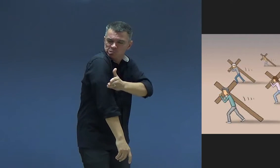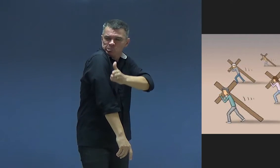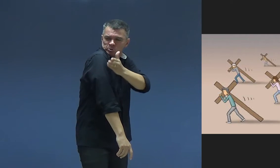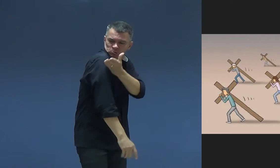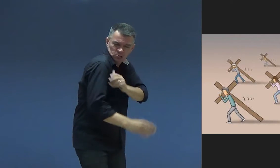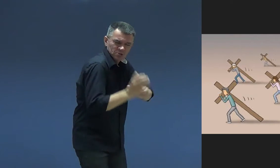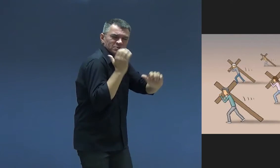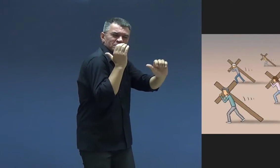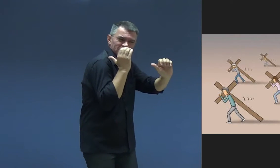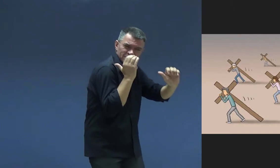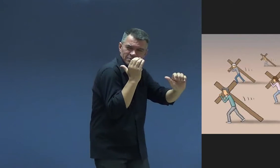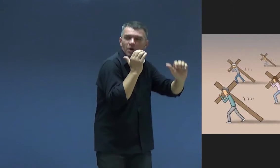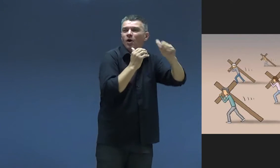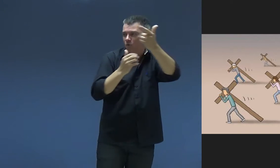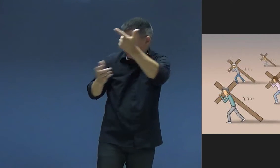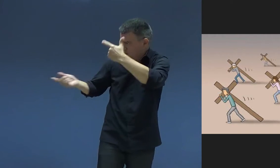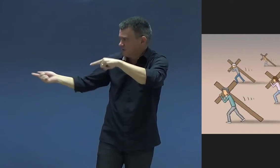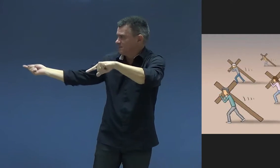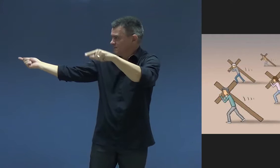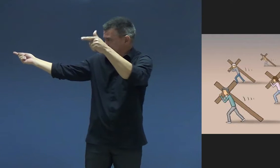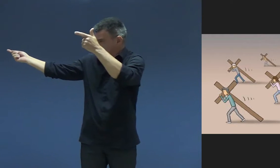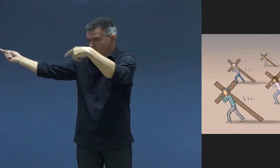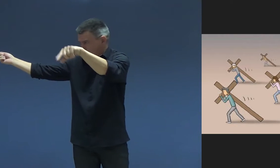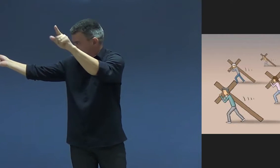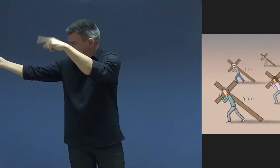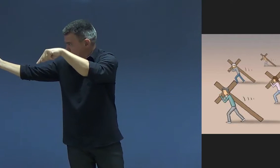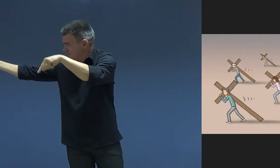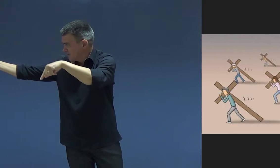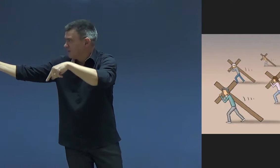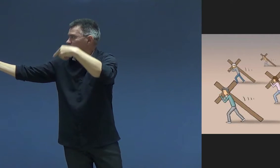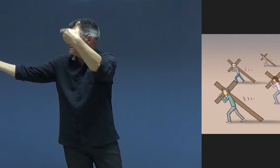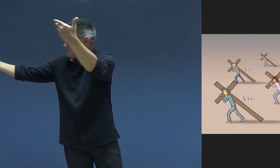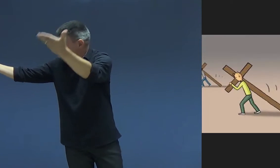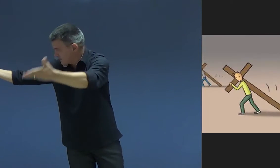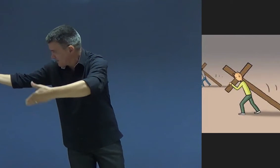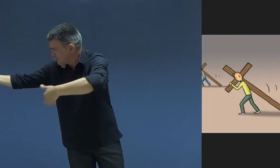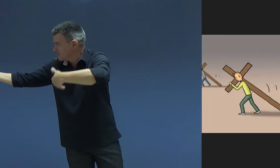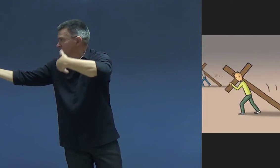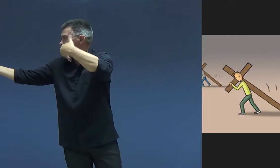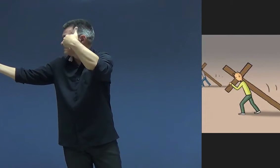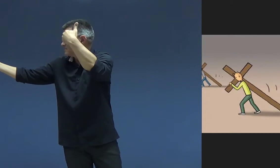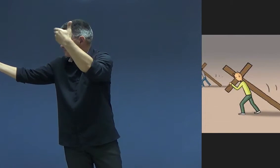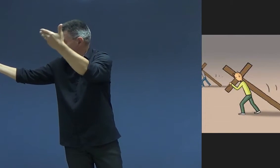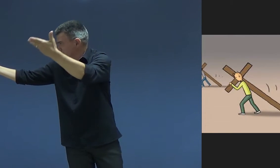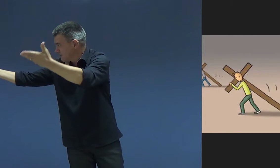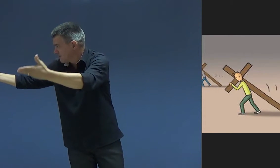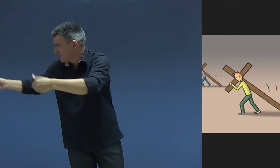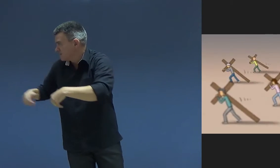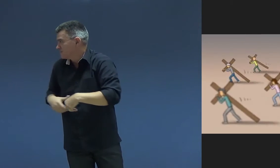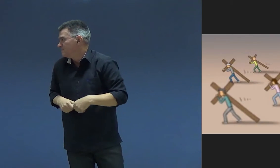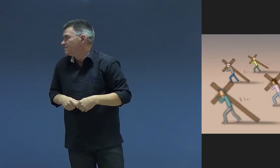Para você, como se tivesse um treinamento, né? Olha lá, ó, e carregando a